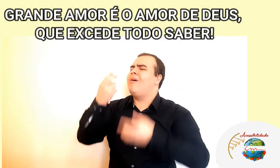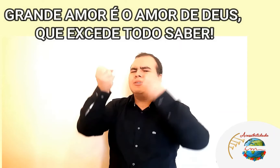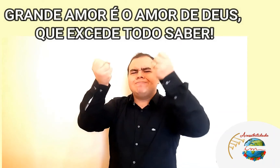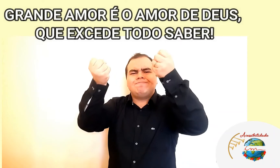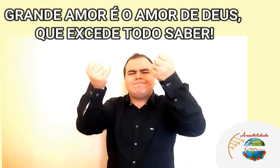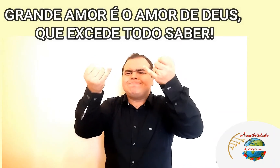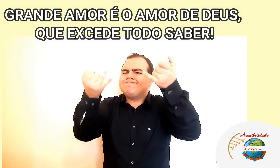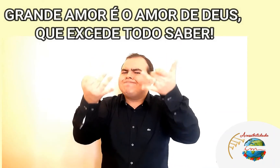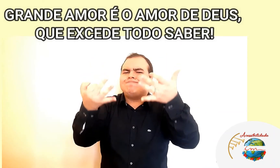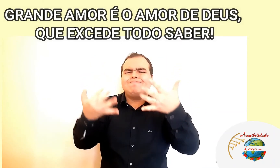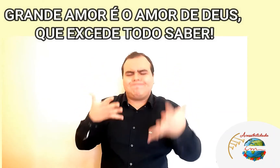todo